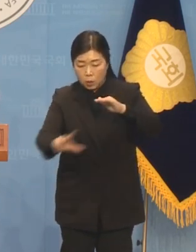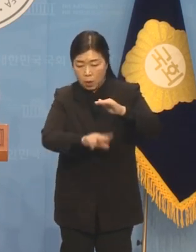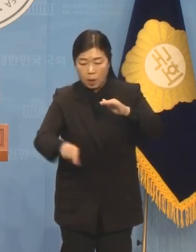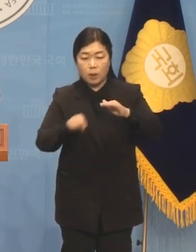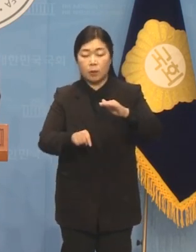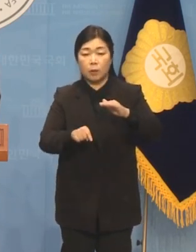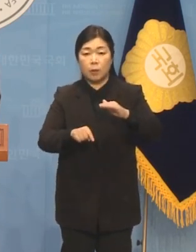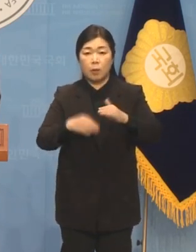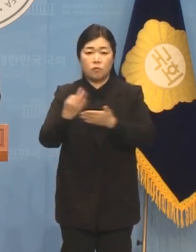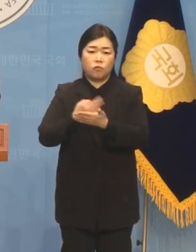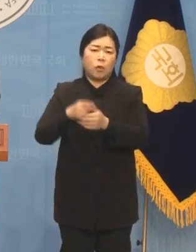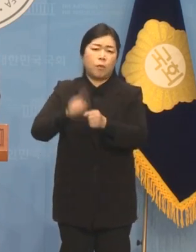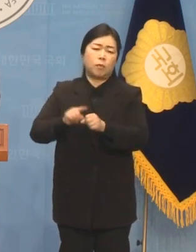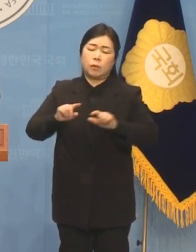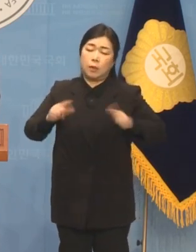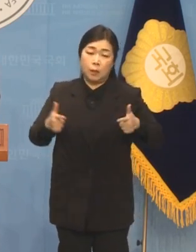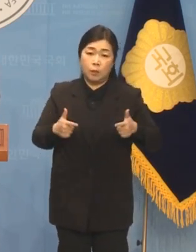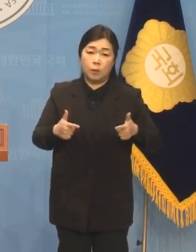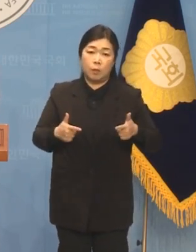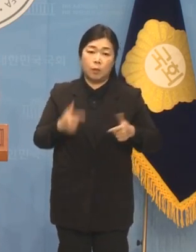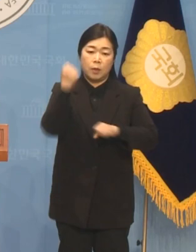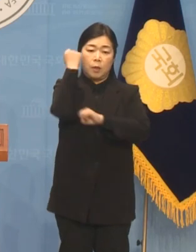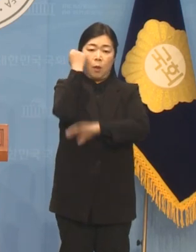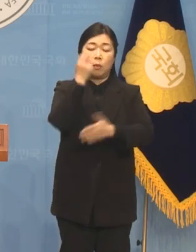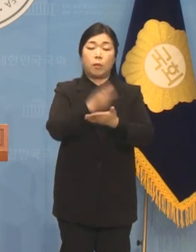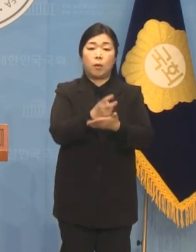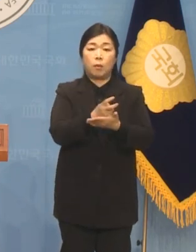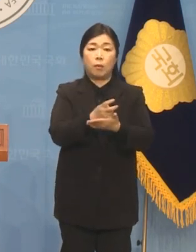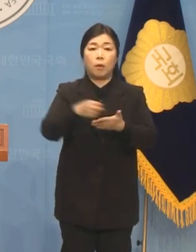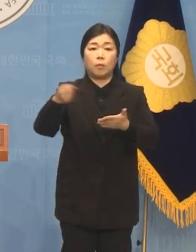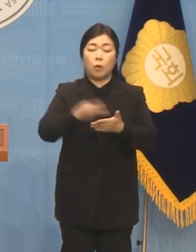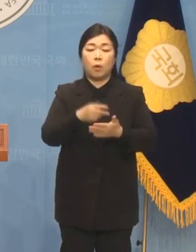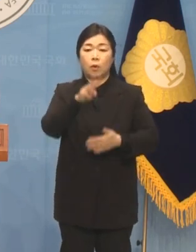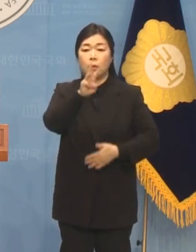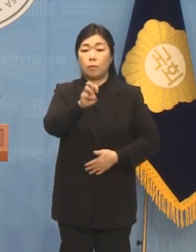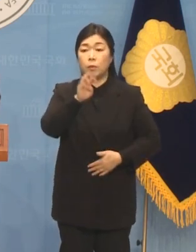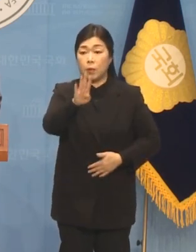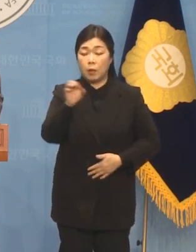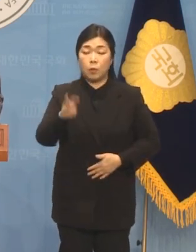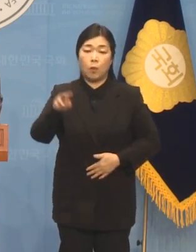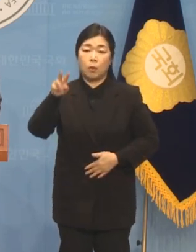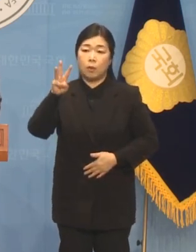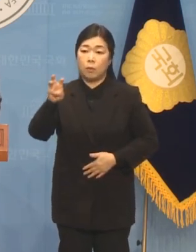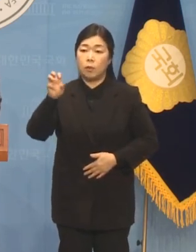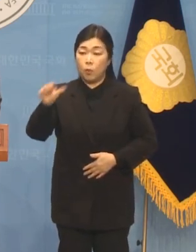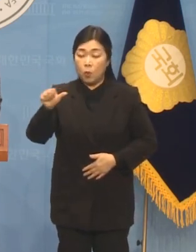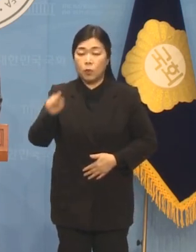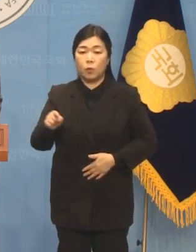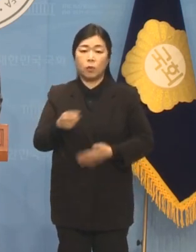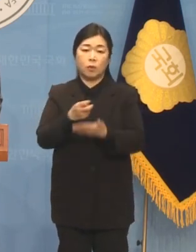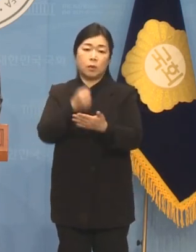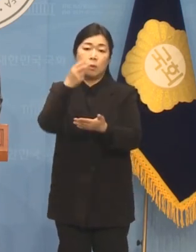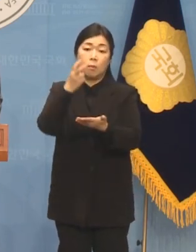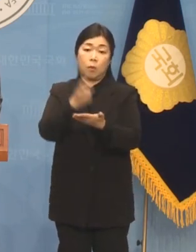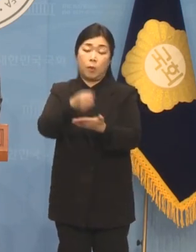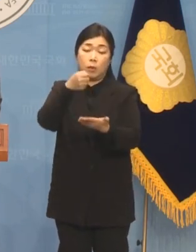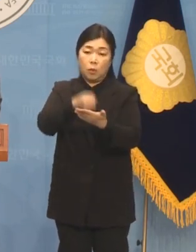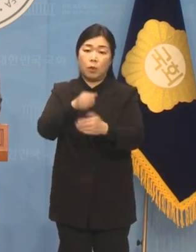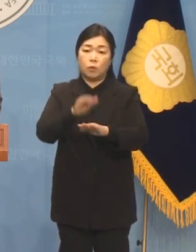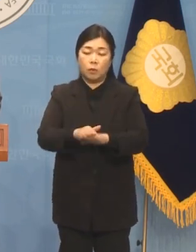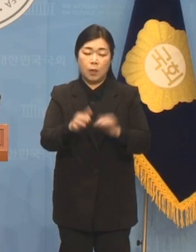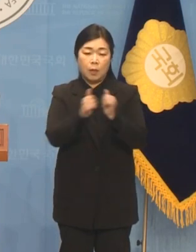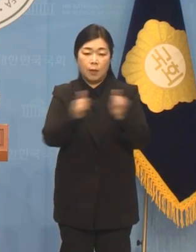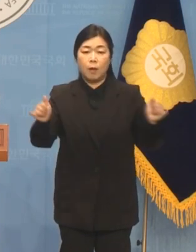아니라 헌법 제34조와 제35조가 정한 인간다운 생활을 할